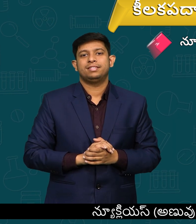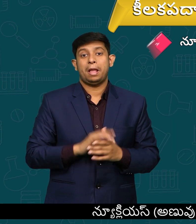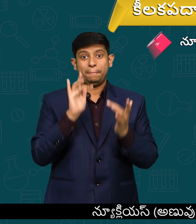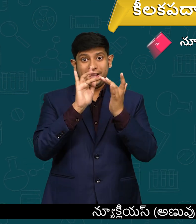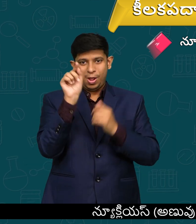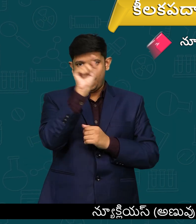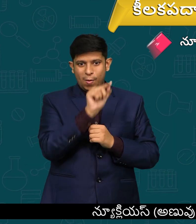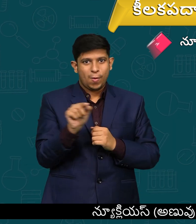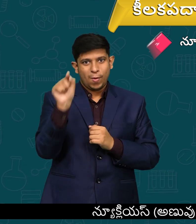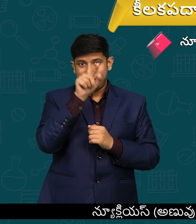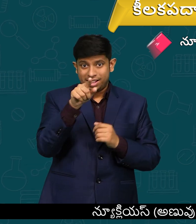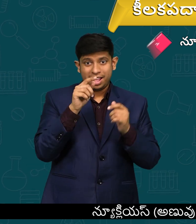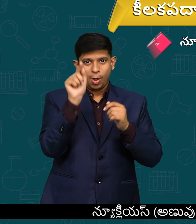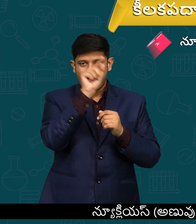న్యూక్లియస్ అణువు మధ్యలో ఉన్న కేంద్రకం.